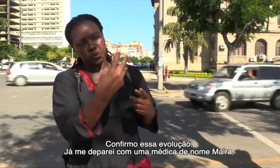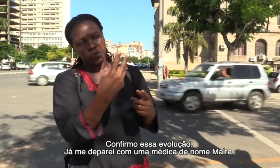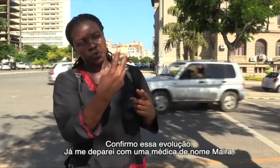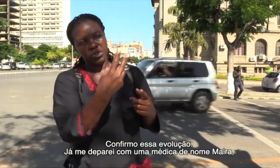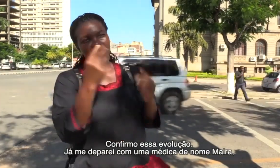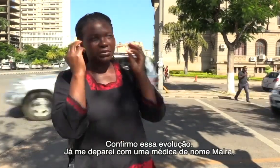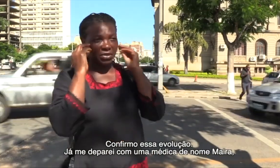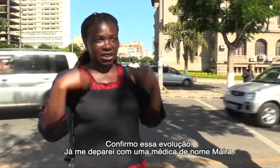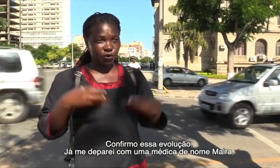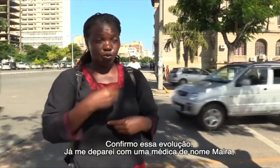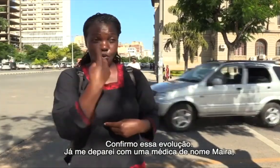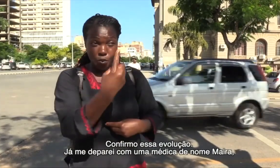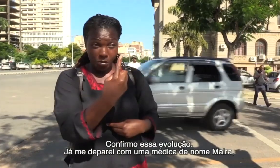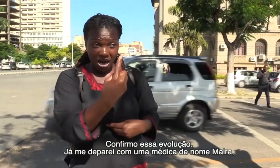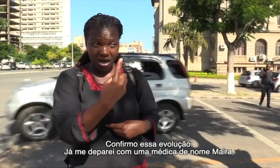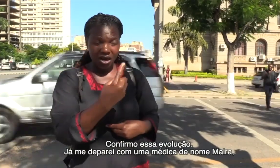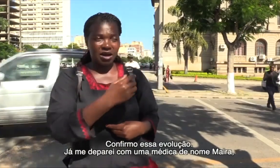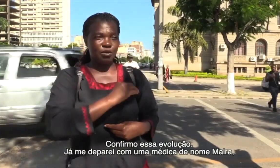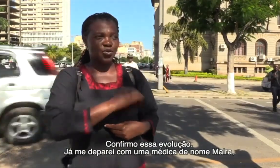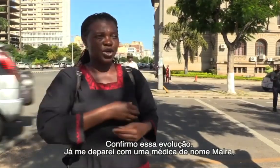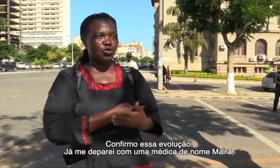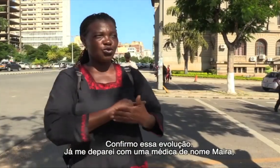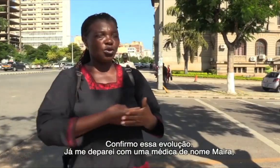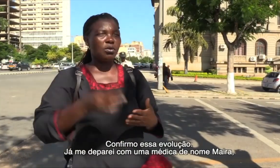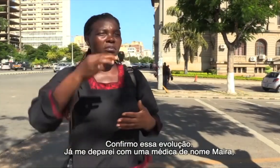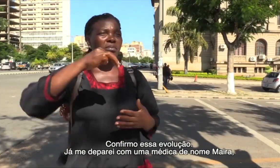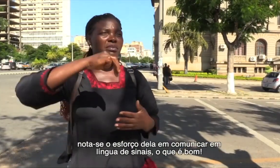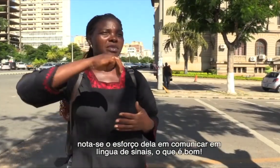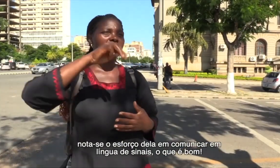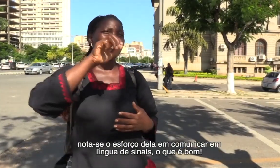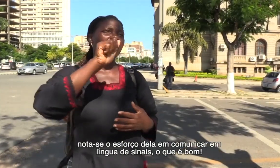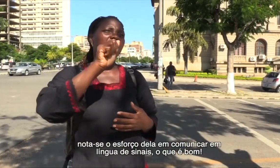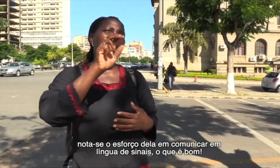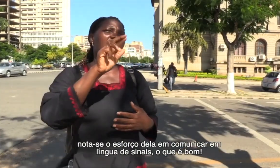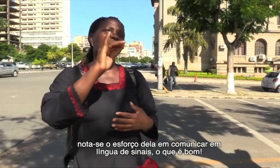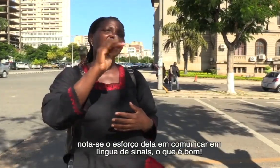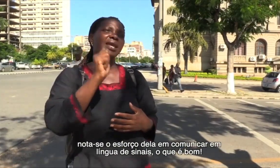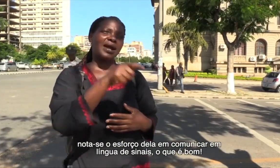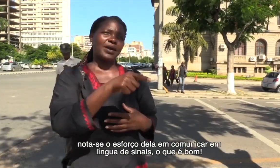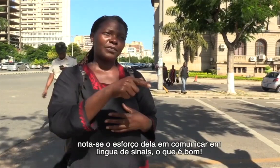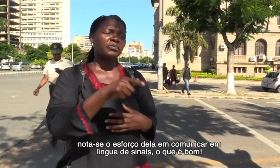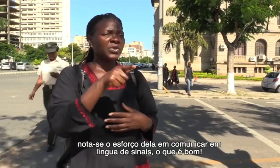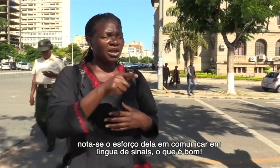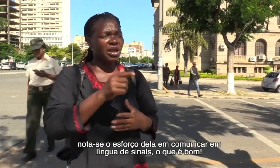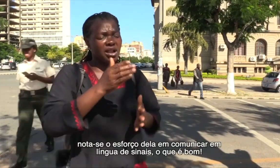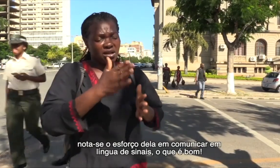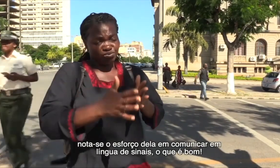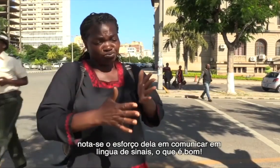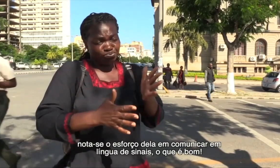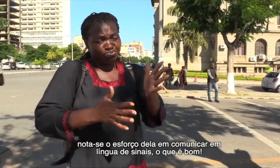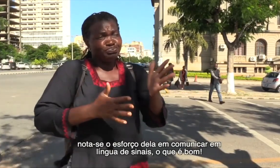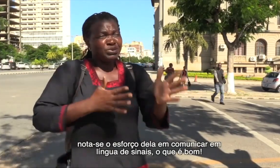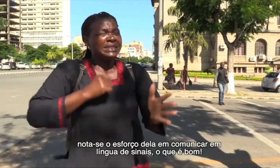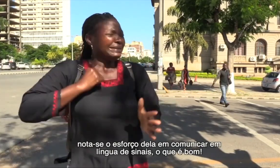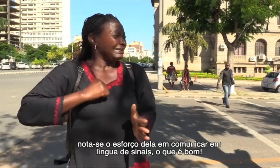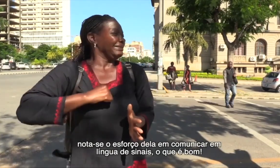deparei com uma médica de nome Mayra. Nota-se o esforço dela em comunicar em língua de sinais, o que é